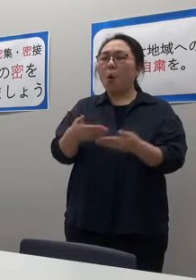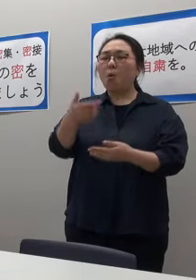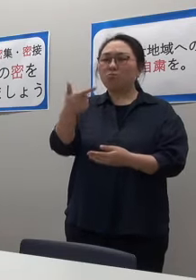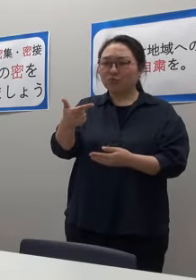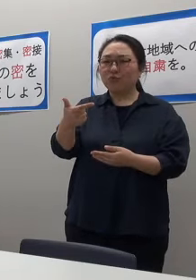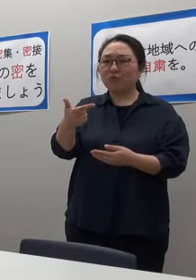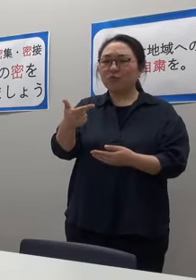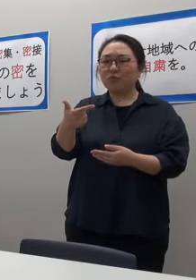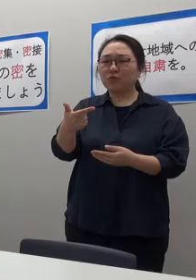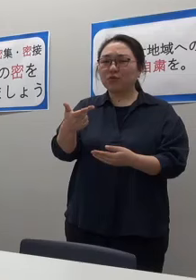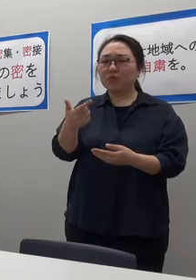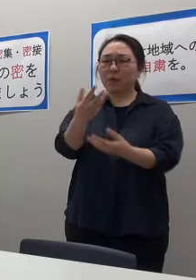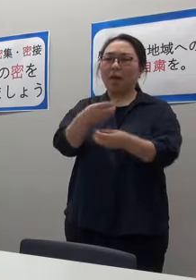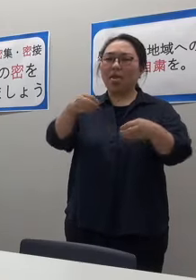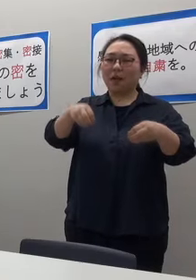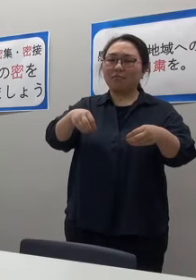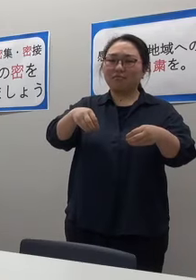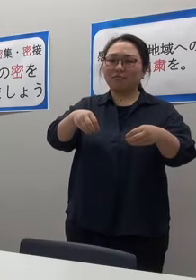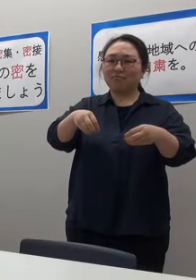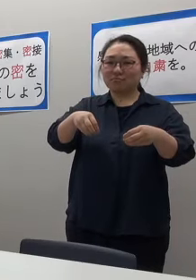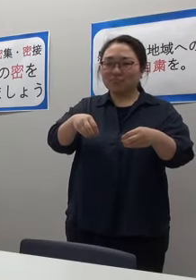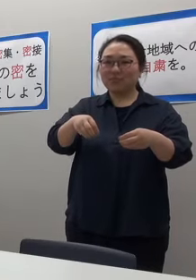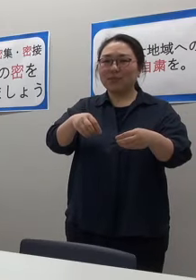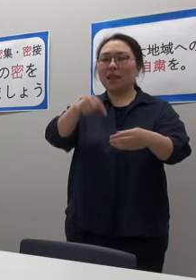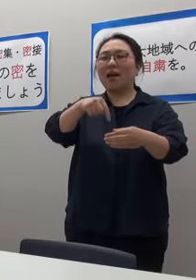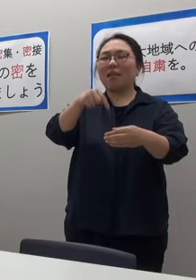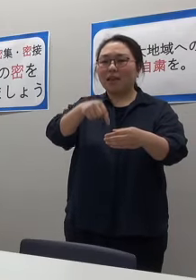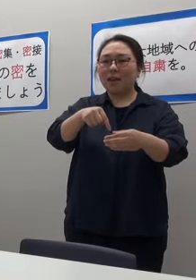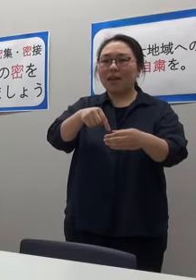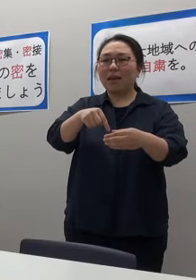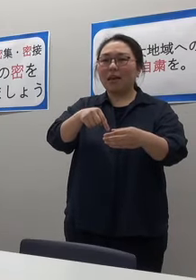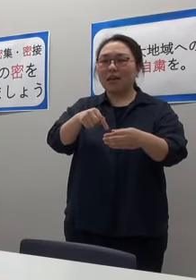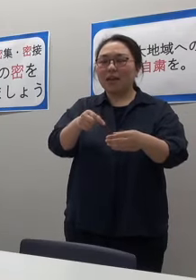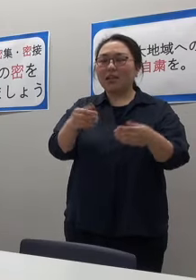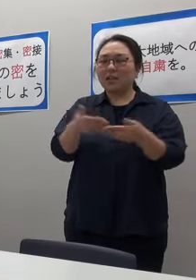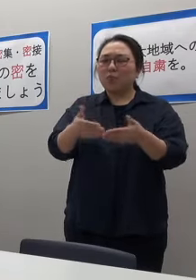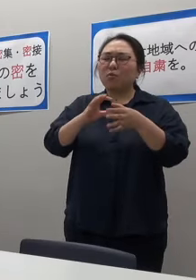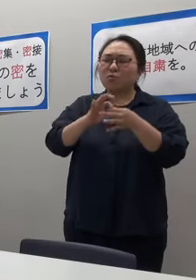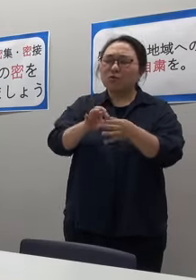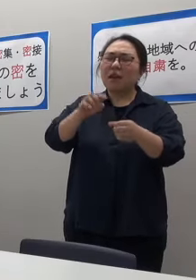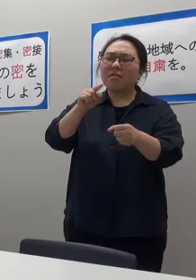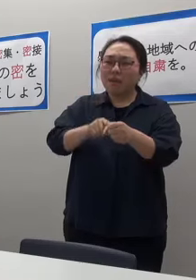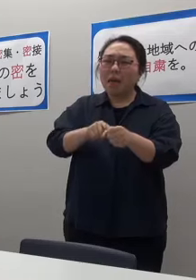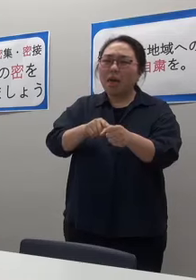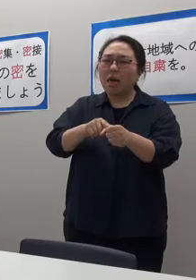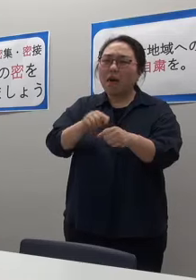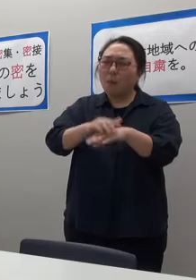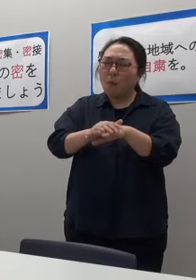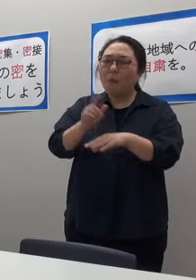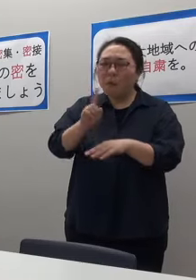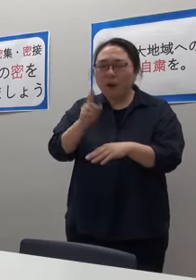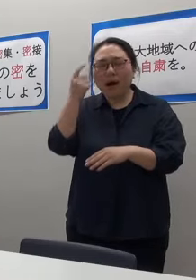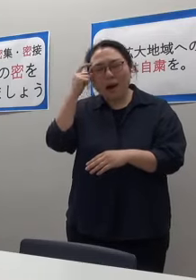商業者が出たときに続けられるようにどうやっていくかということを考えていただくことは大事だと思いますので、そういうことを各企